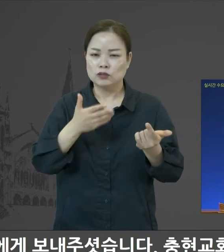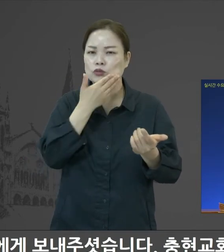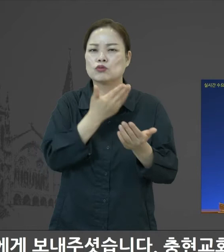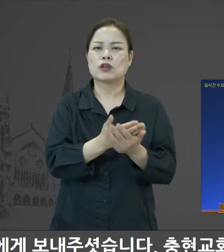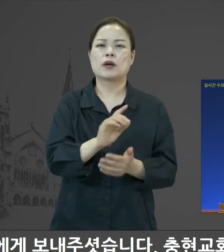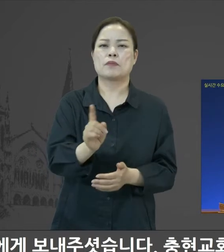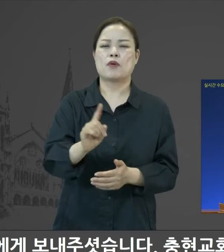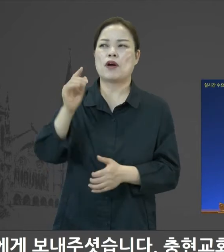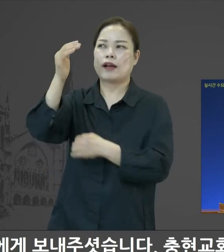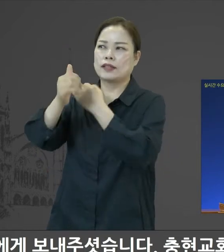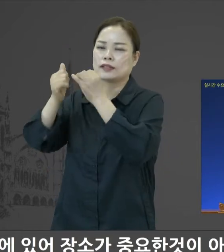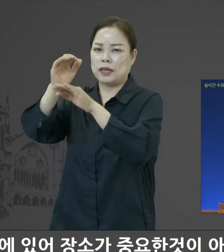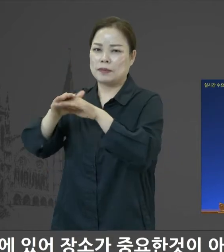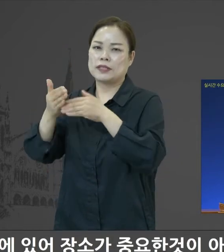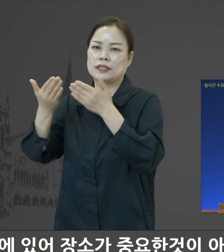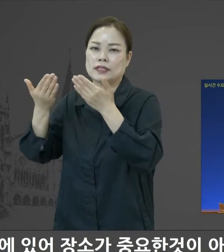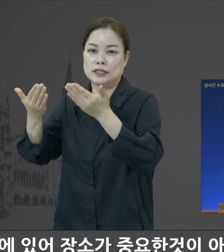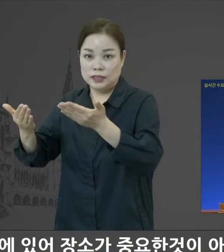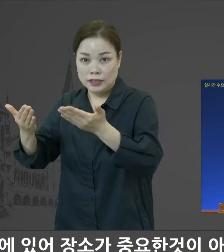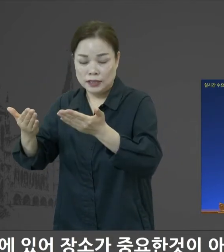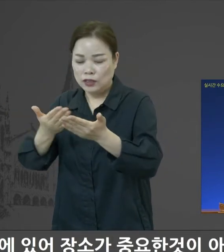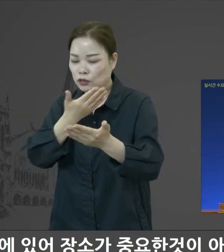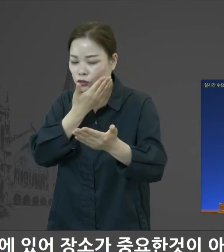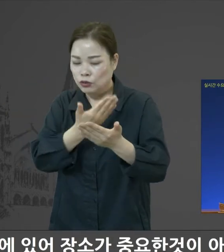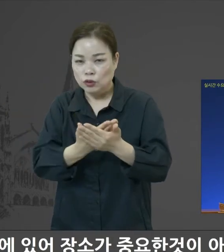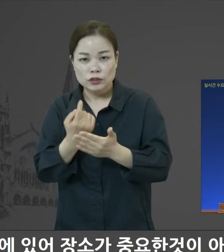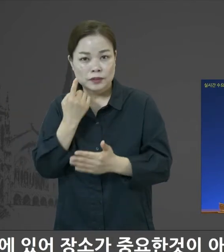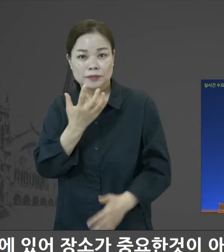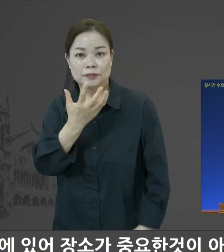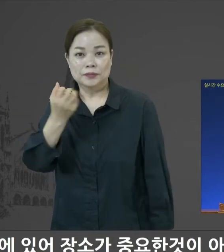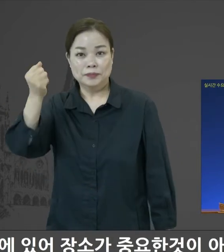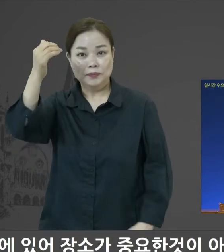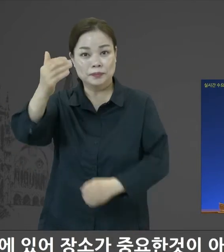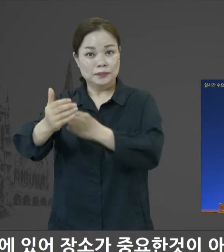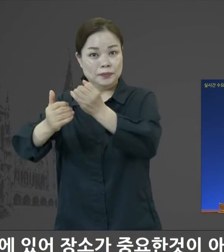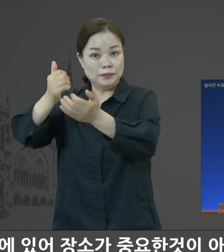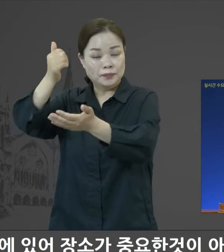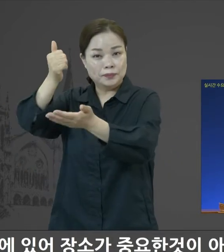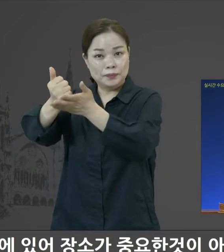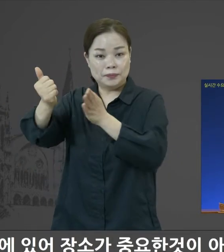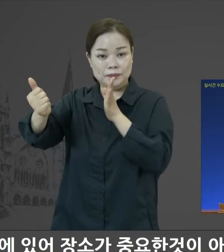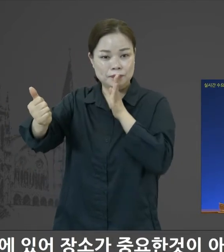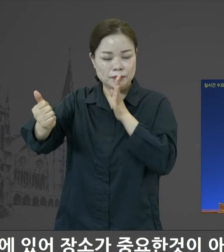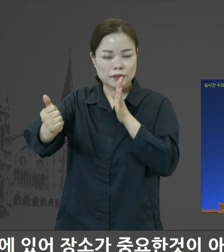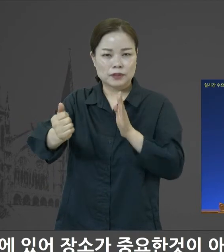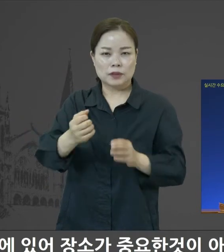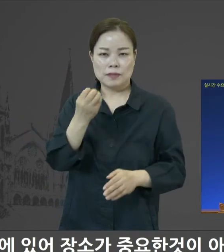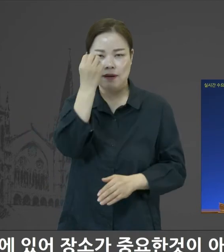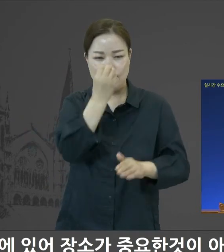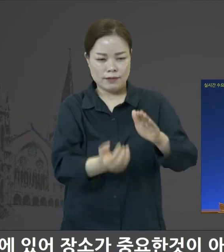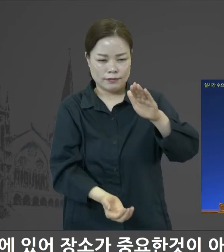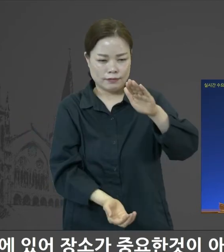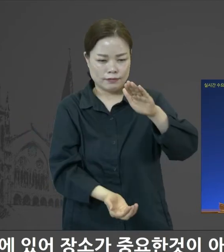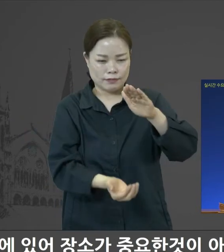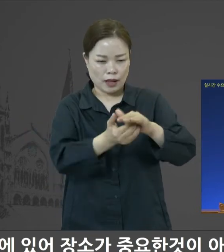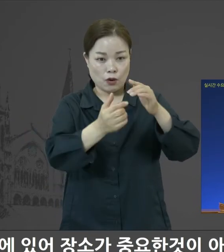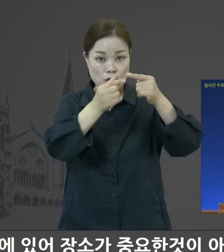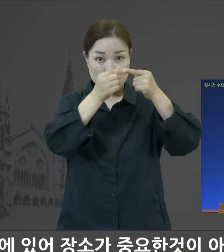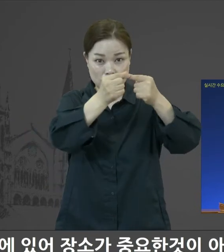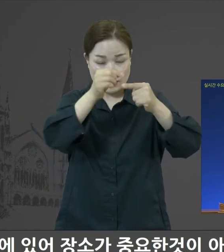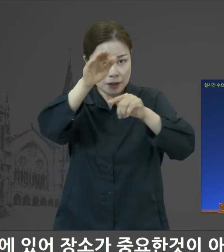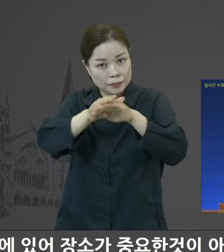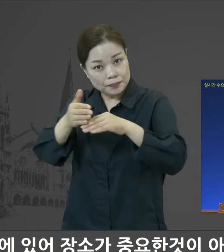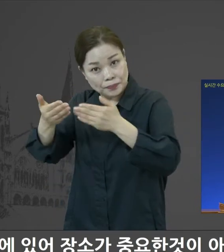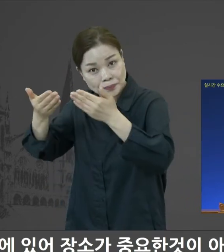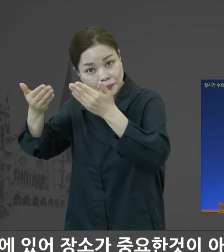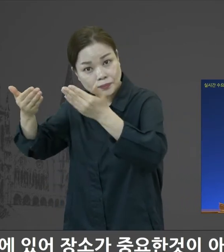어떻게 예배하는가, 정말 존귀 영광 받으시기에 합당하신 그분에게 나는 정말 최상의 가치를 올려드리고 있는가, 예배의